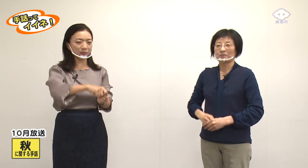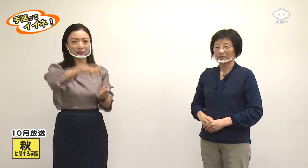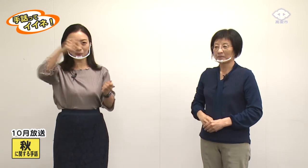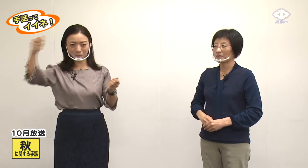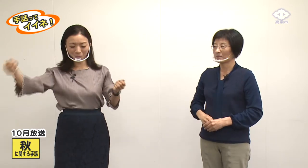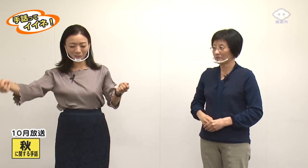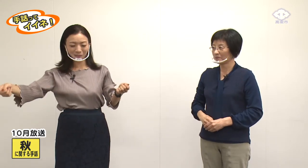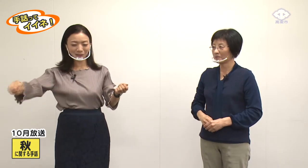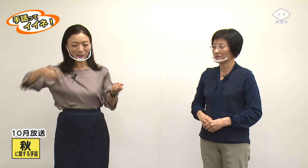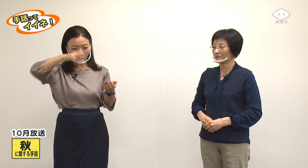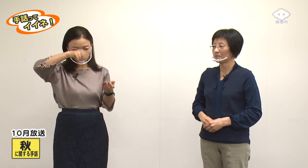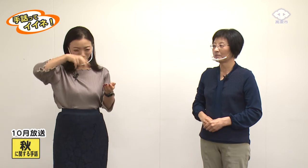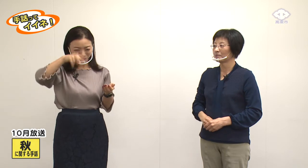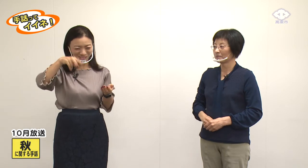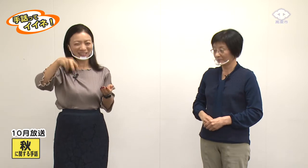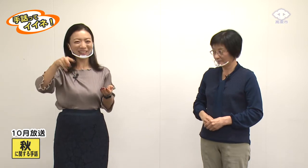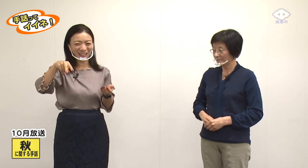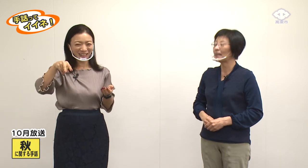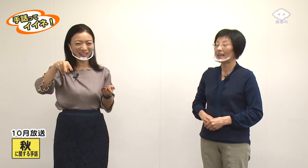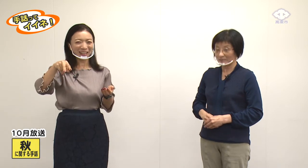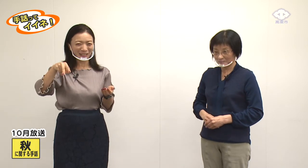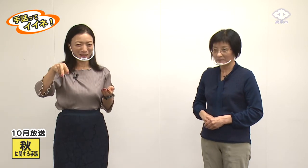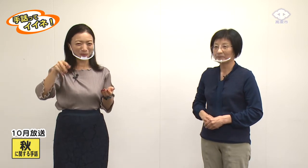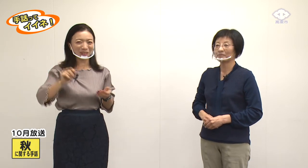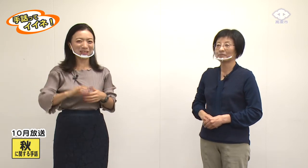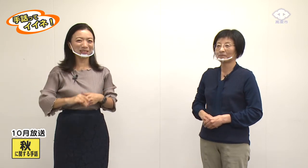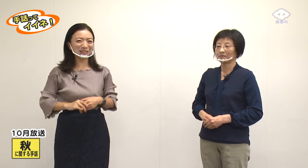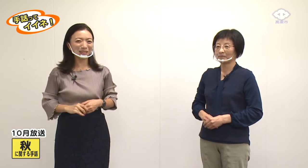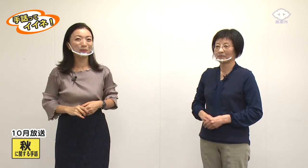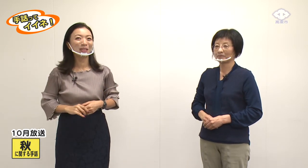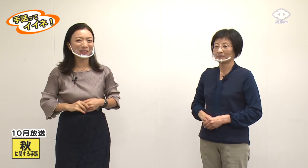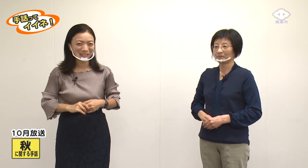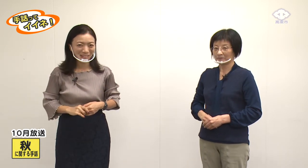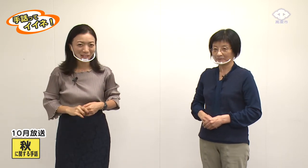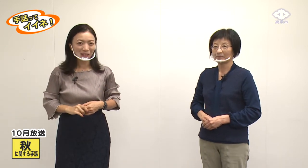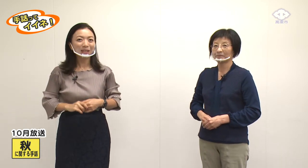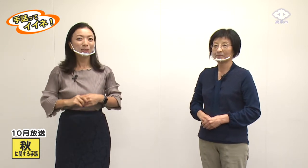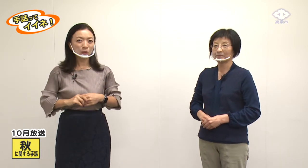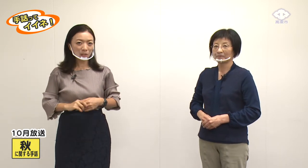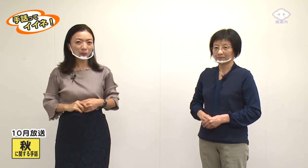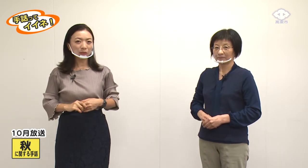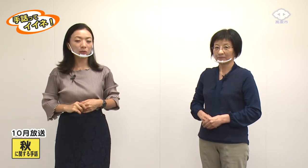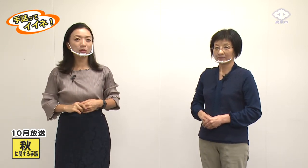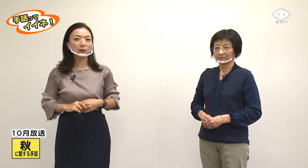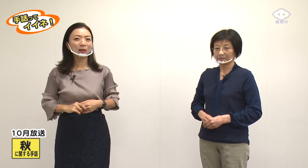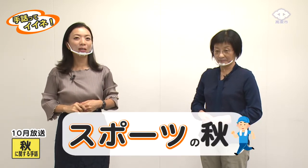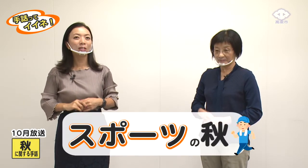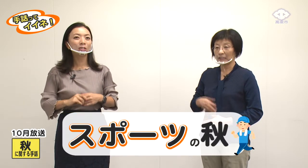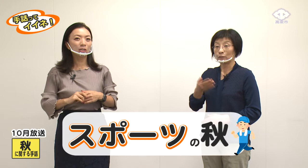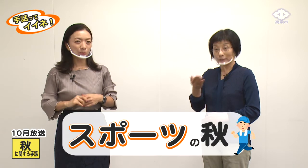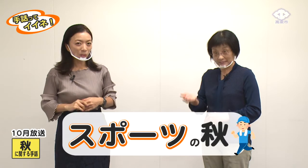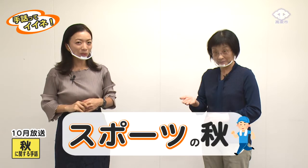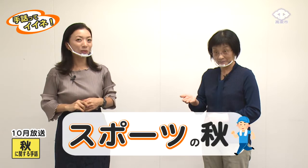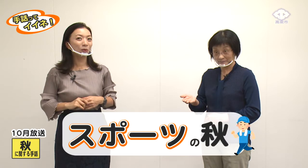サッと開いて読むですね。 はい、 はい、皆さんぜひやってみてください。それでは続いては、スポーツの